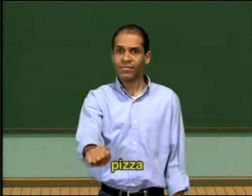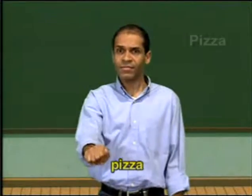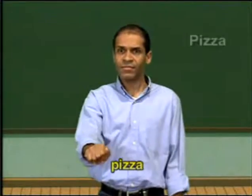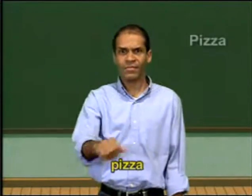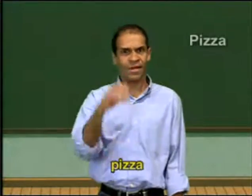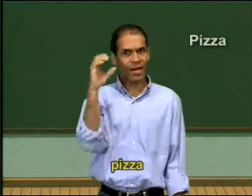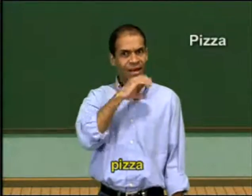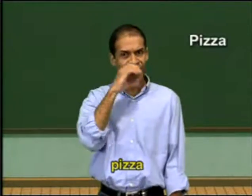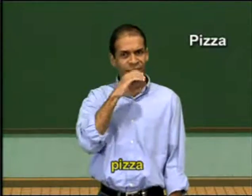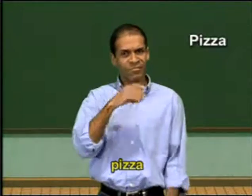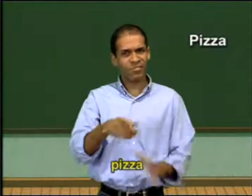Pizza.